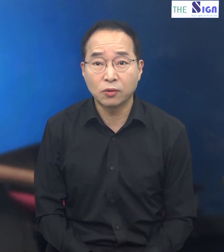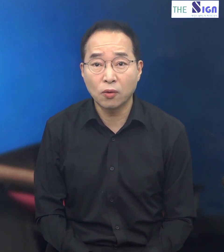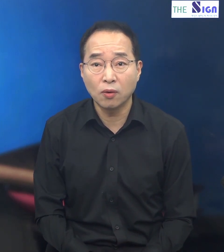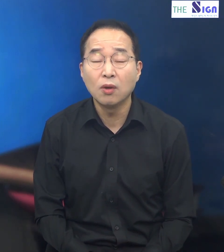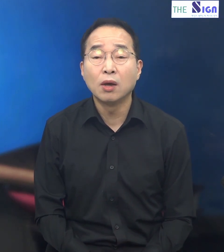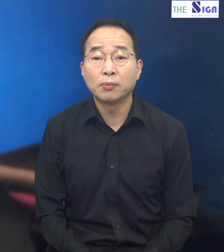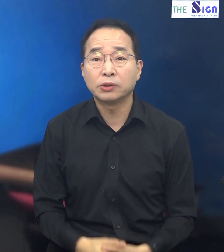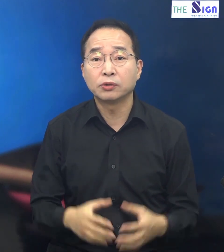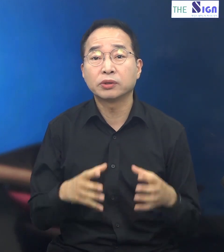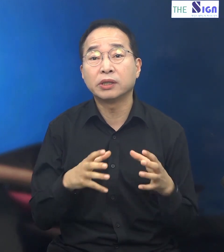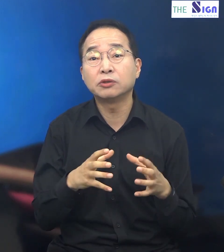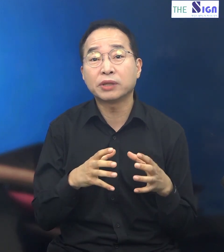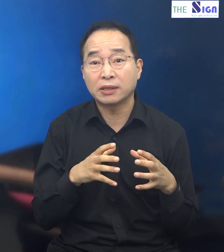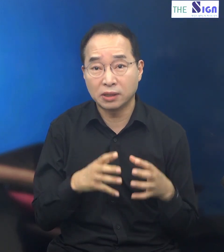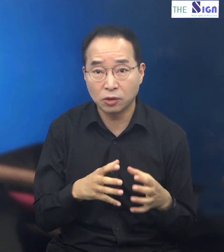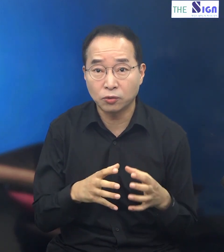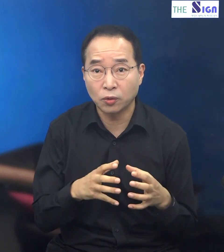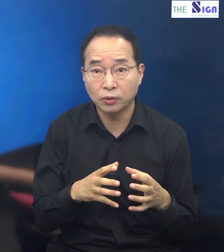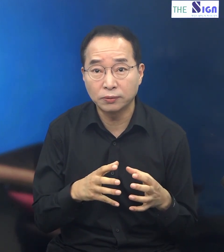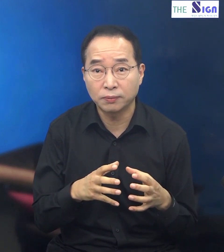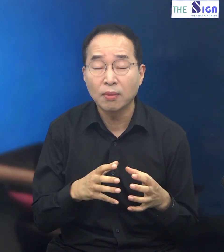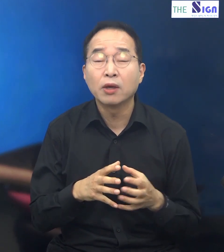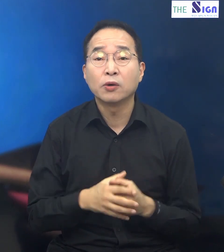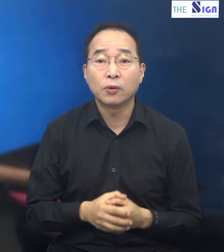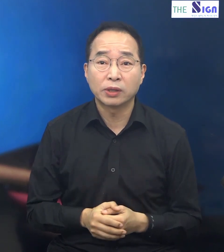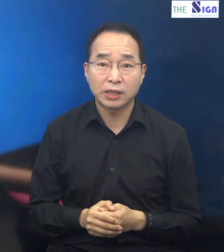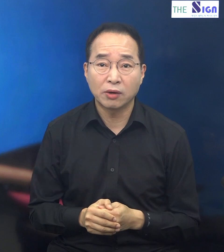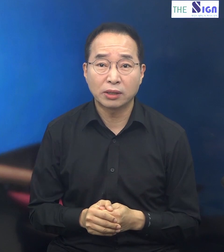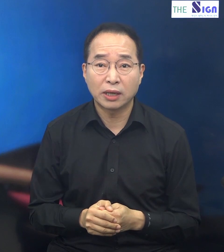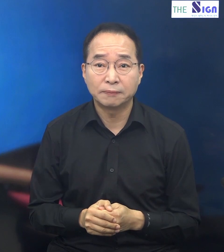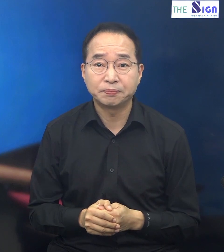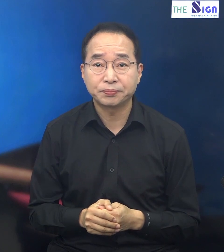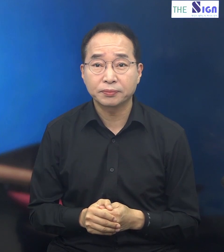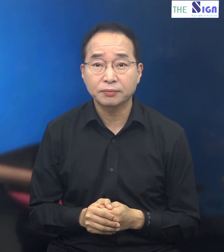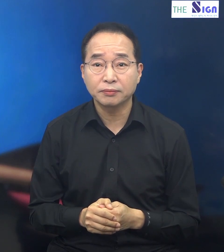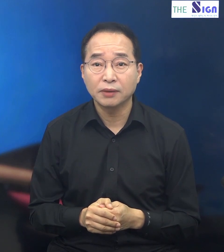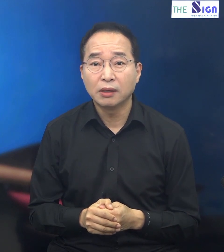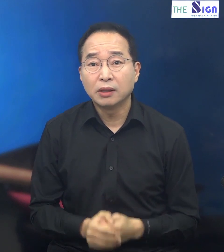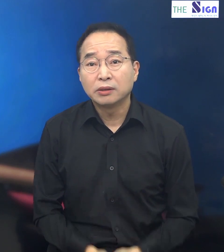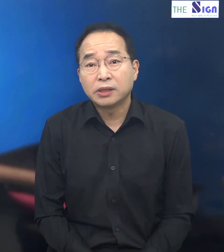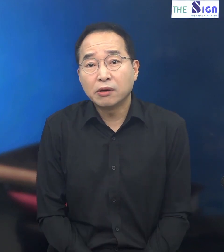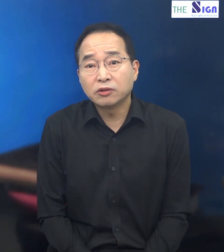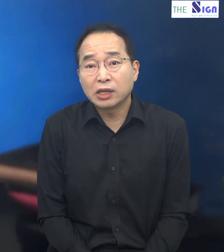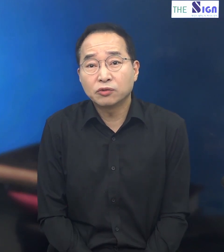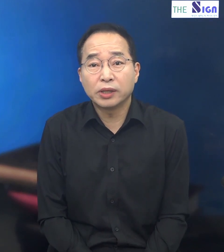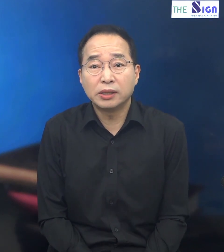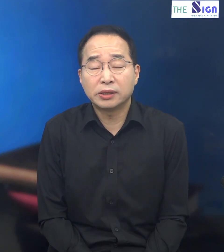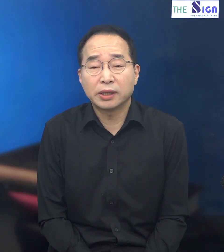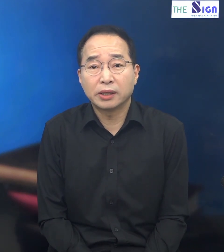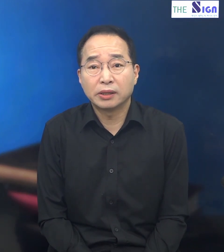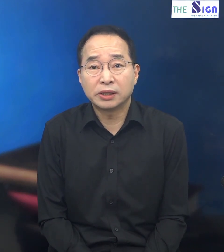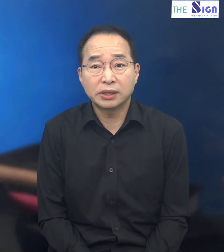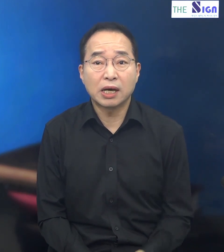감안하시고 보시고 그래도 대체적으로는 이렇게 사용한다. 제 영상 중에 이제 시각